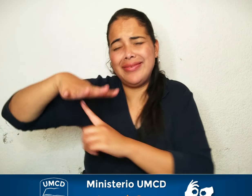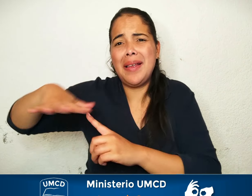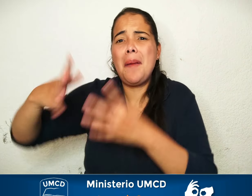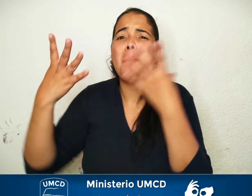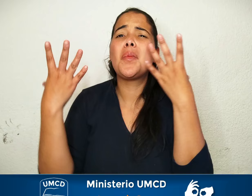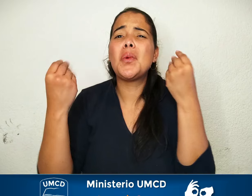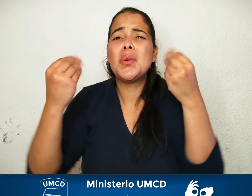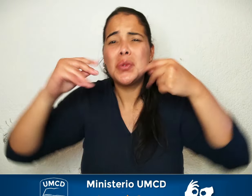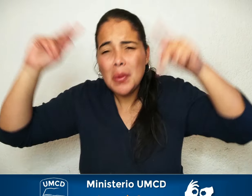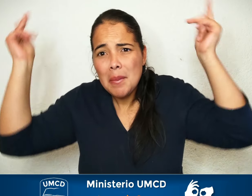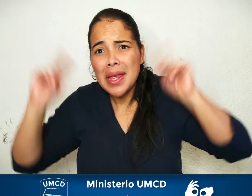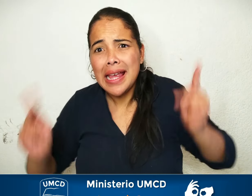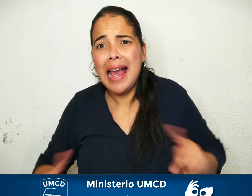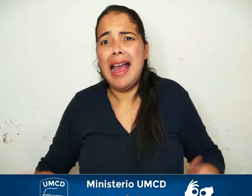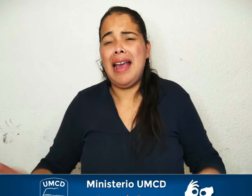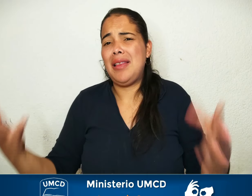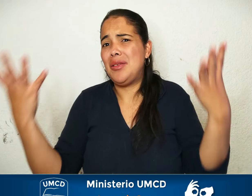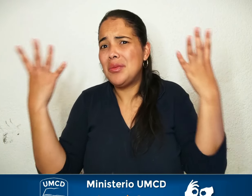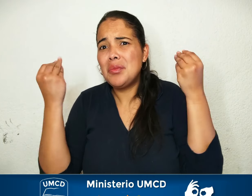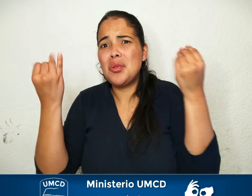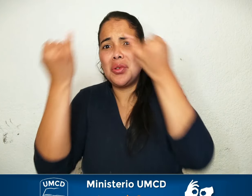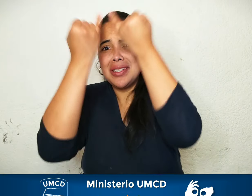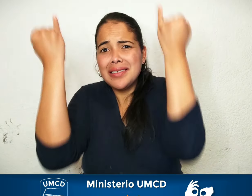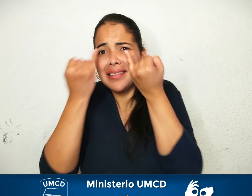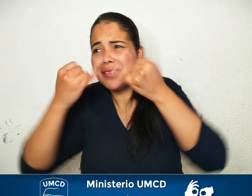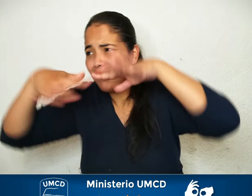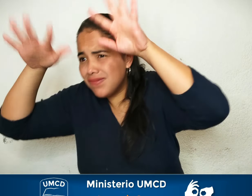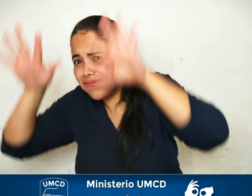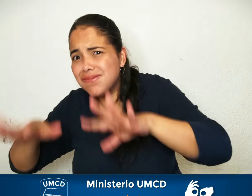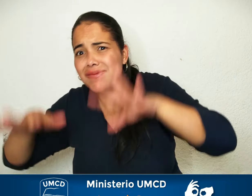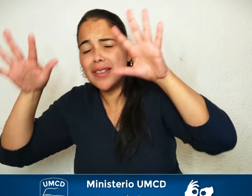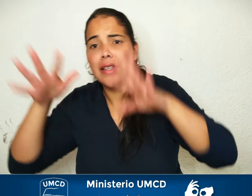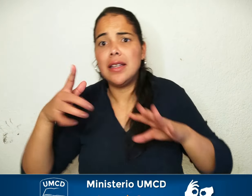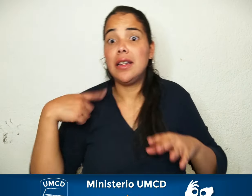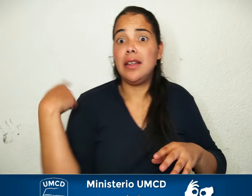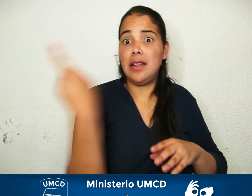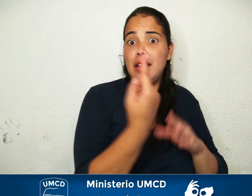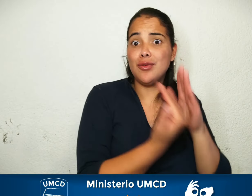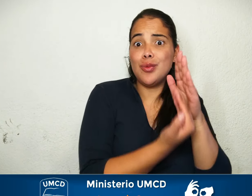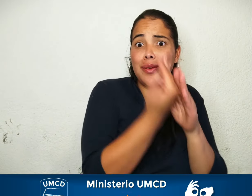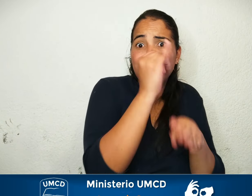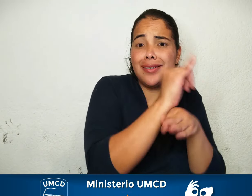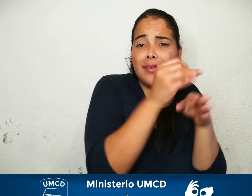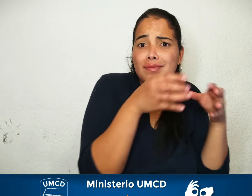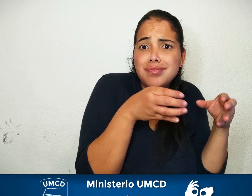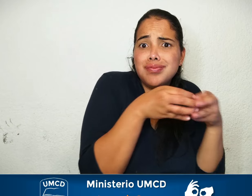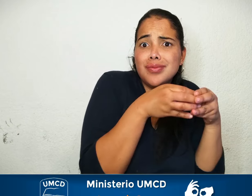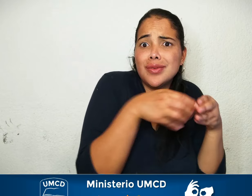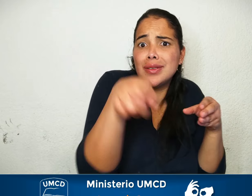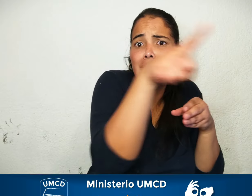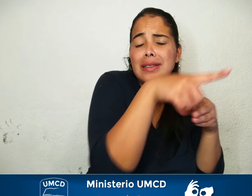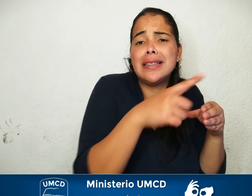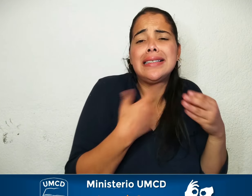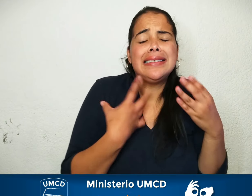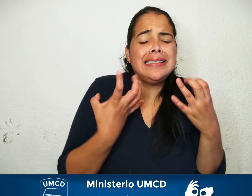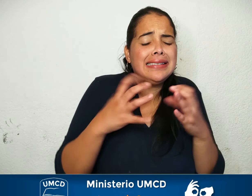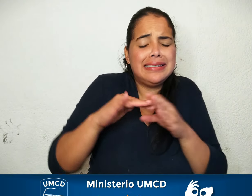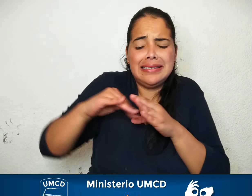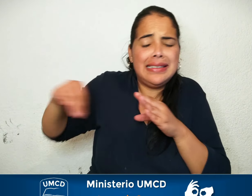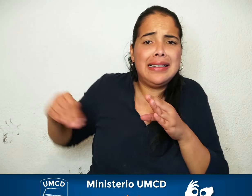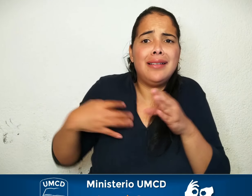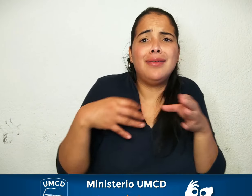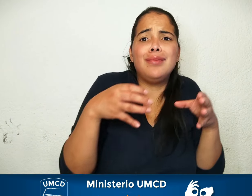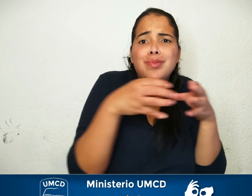Y eso afectaba la manera como los nuevos creyentes que dejaban atrás al pecado y buscaban agradar a